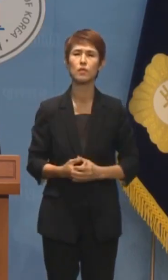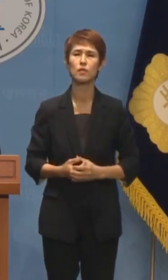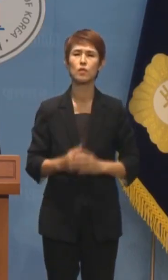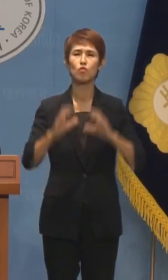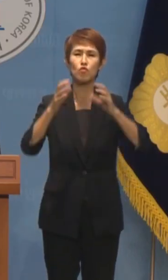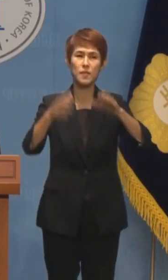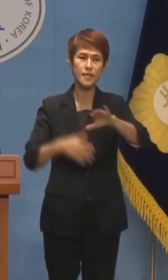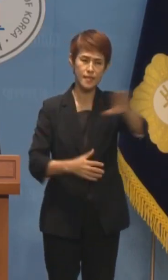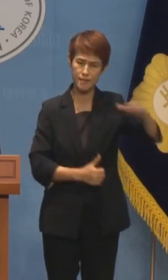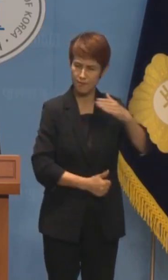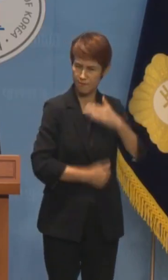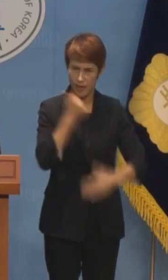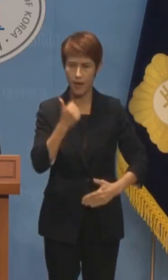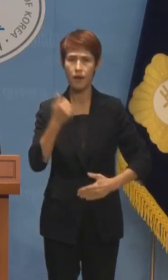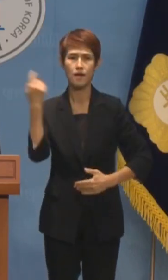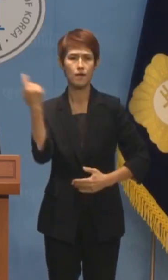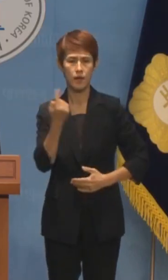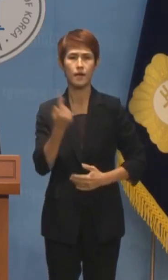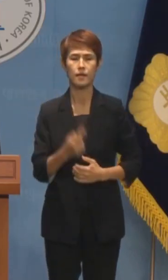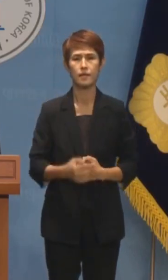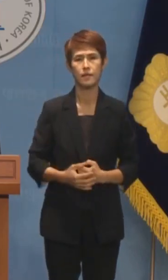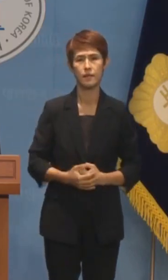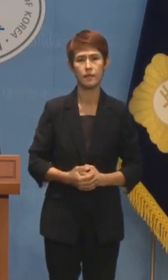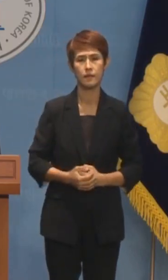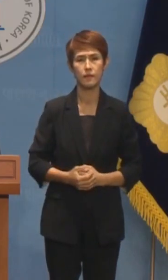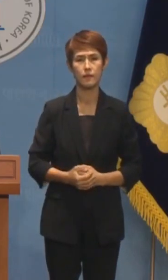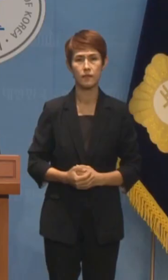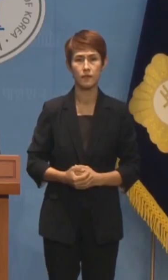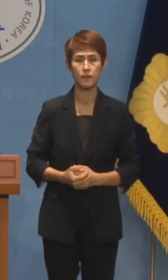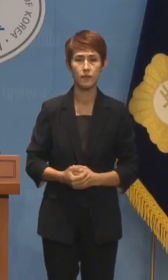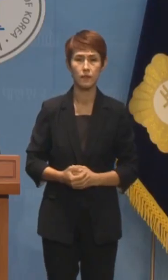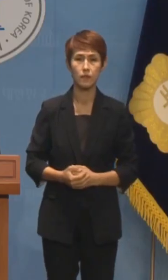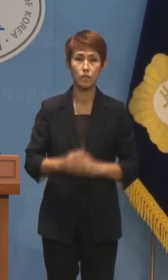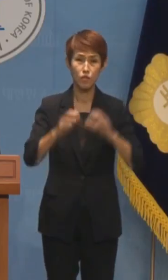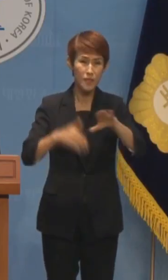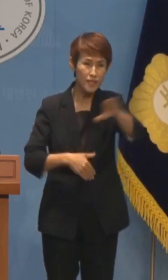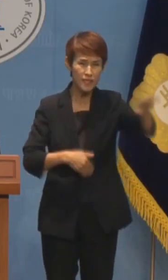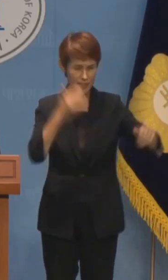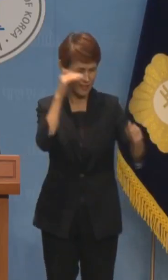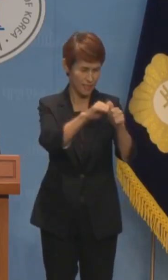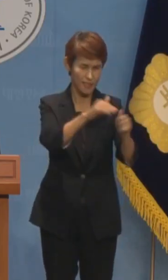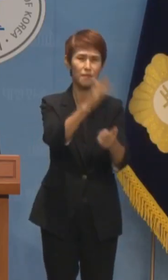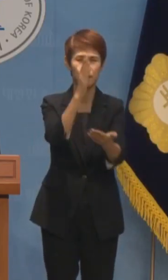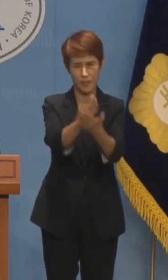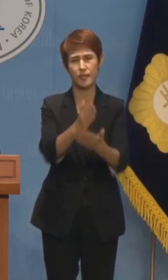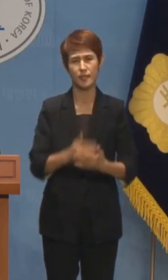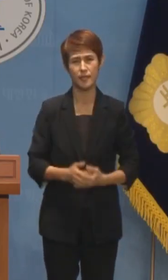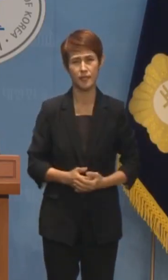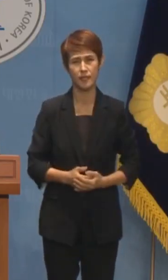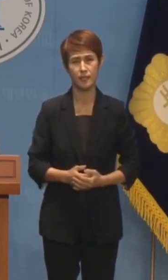국민적 저항을 피하기 어려울 것입니다. 국민들 그만 괴롭게 하시고